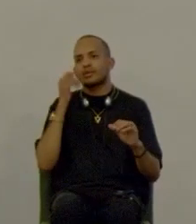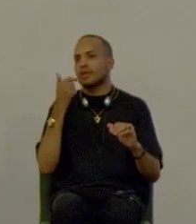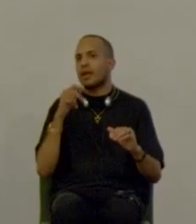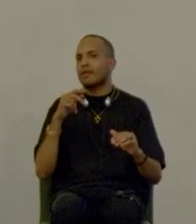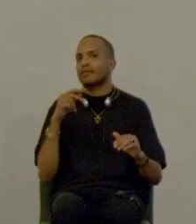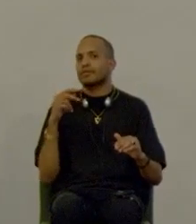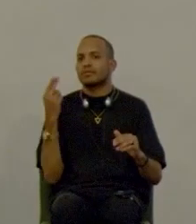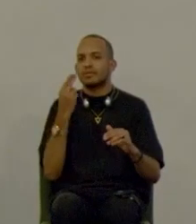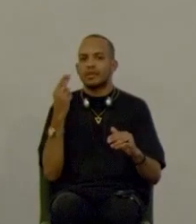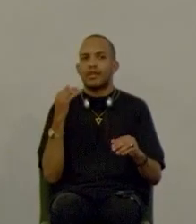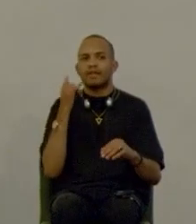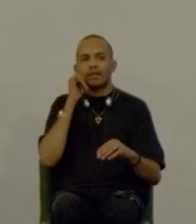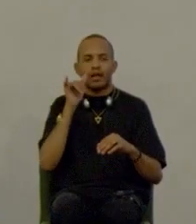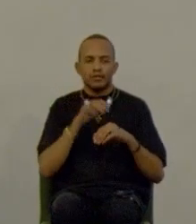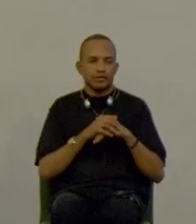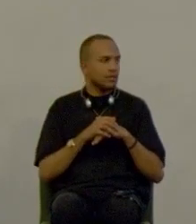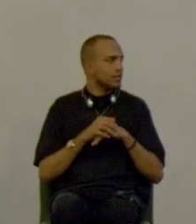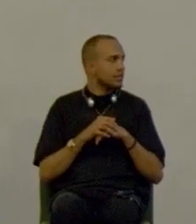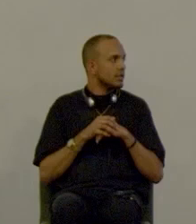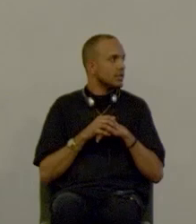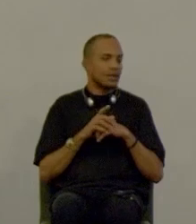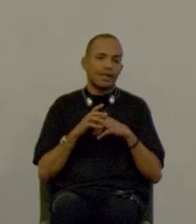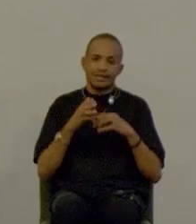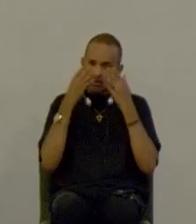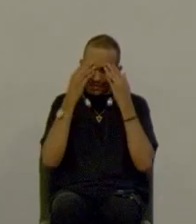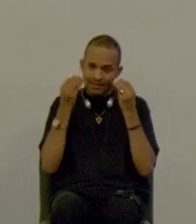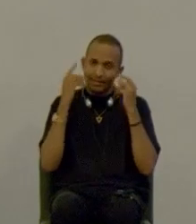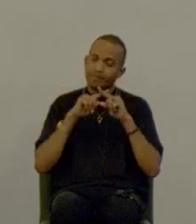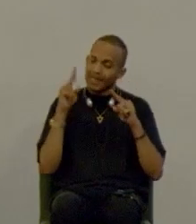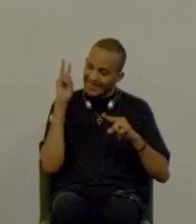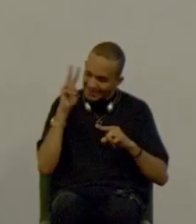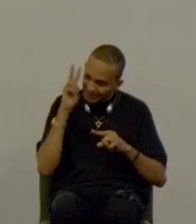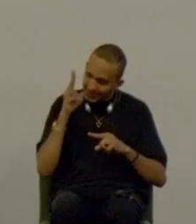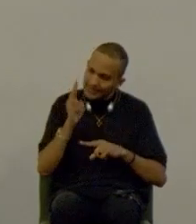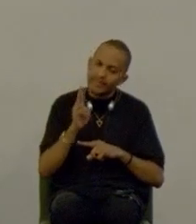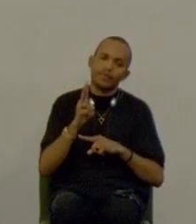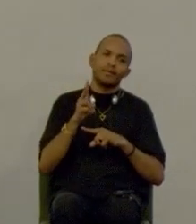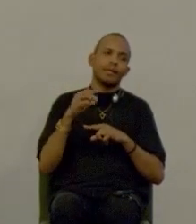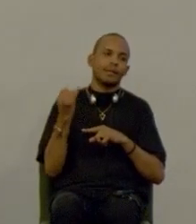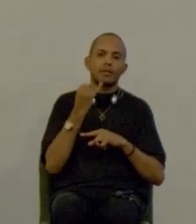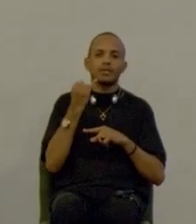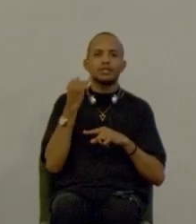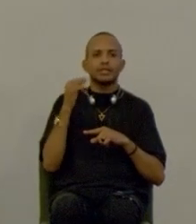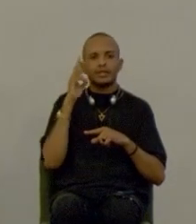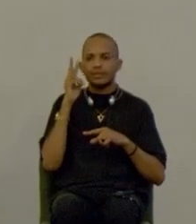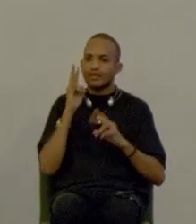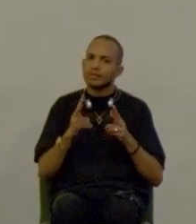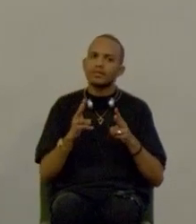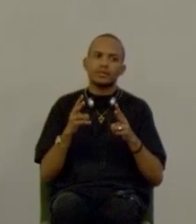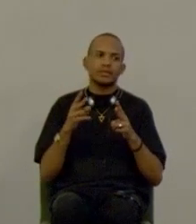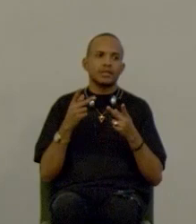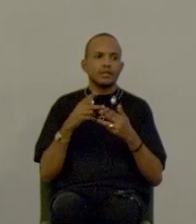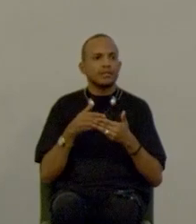inevitável. Eu acho que é isso, que a gente tem que ser, é muito fácil a gente esquecer disso, mas a gente deve se lembrar de que é importante se lembrar constantemente de